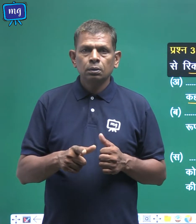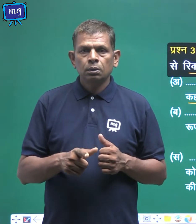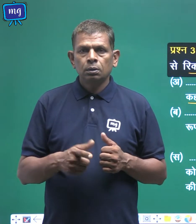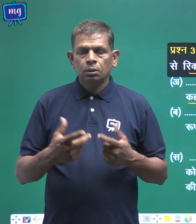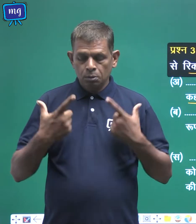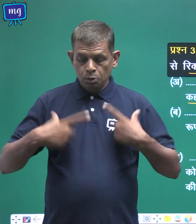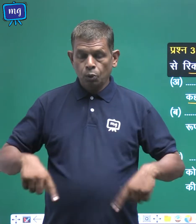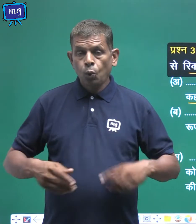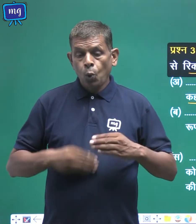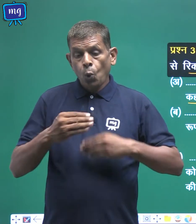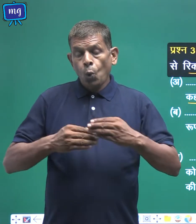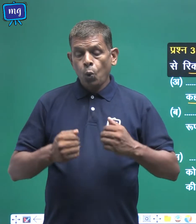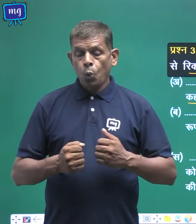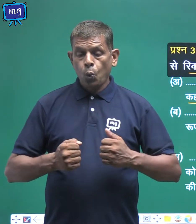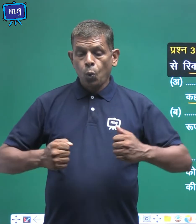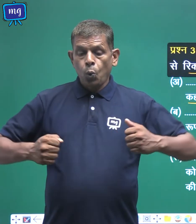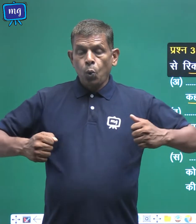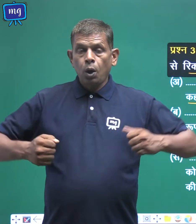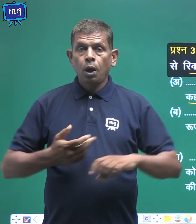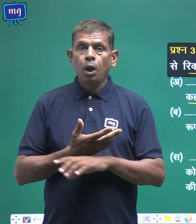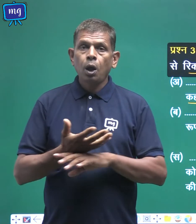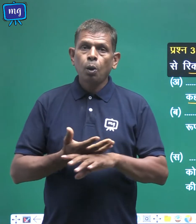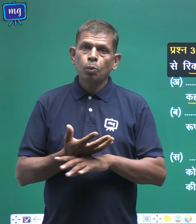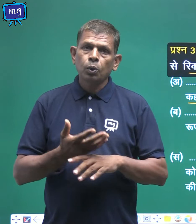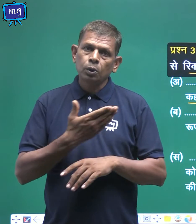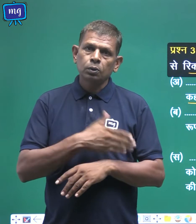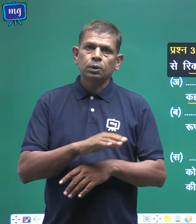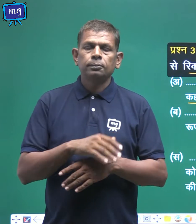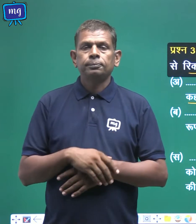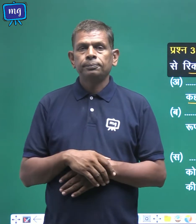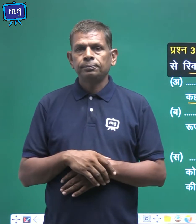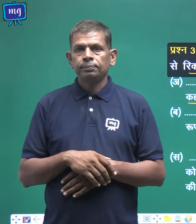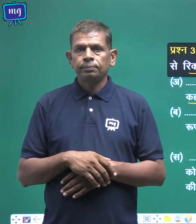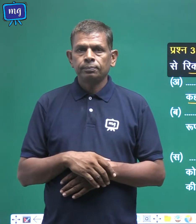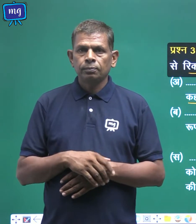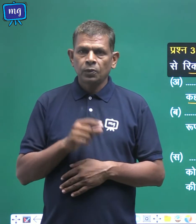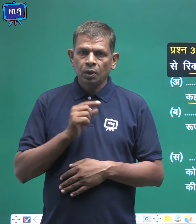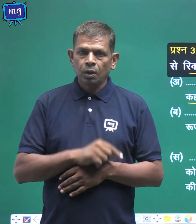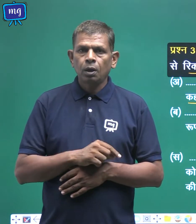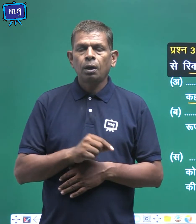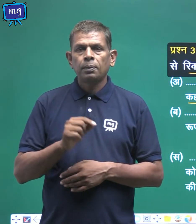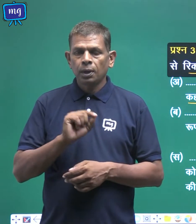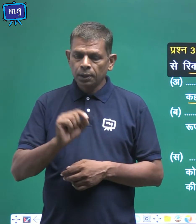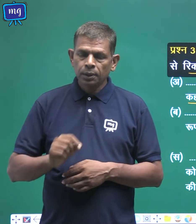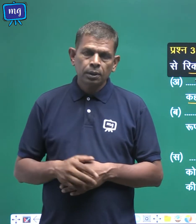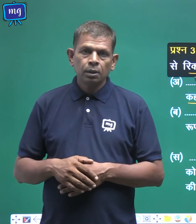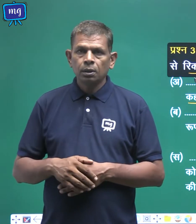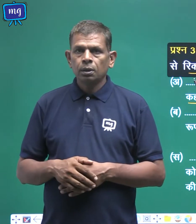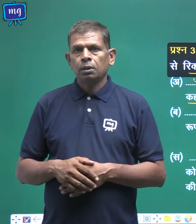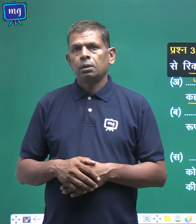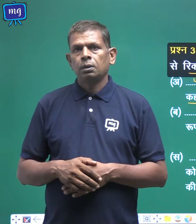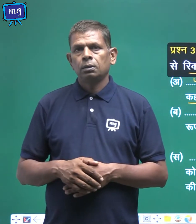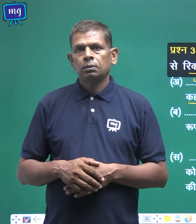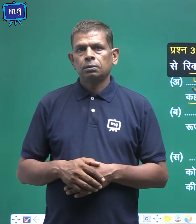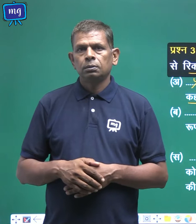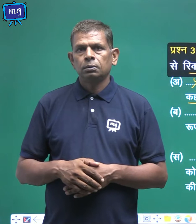शरीर वर्धक भोजन प्रोटीन होता है। तो हम यहाँ लिखेंगे